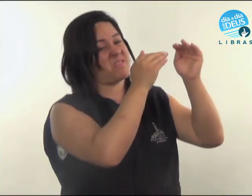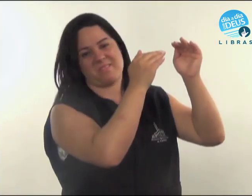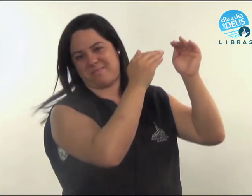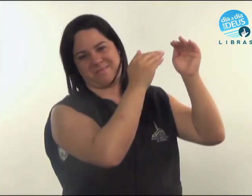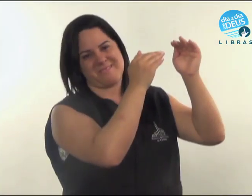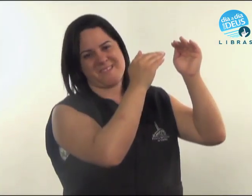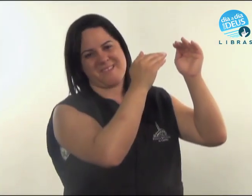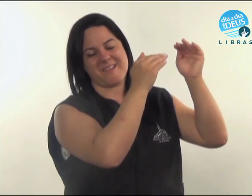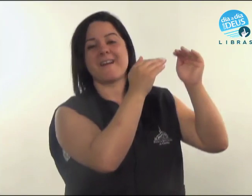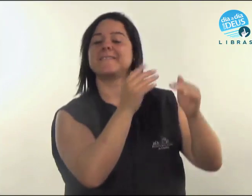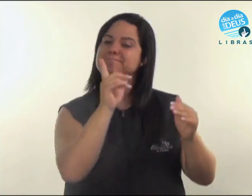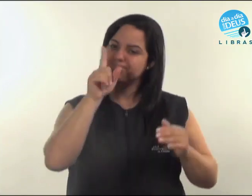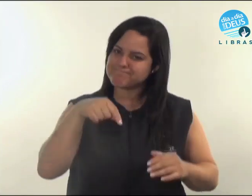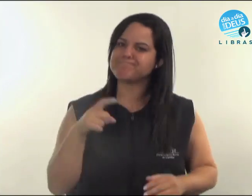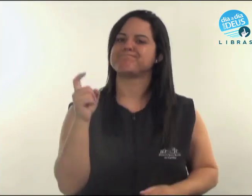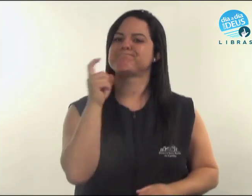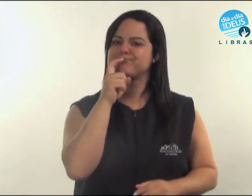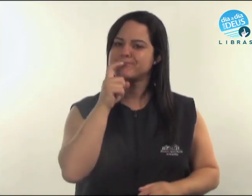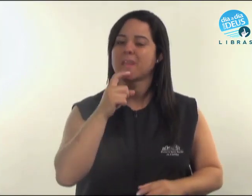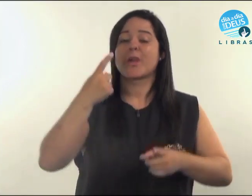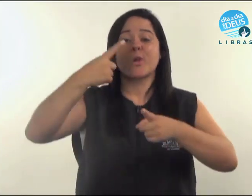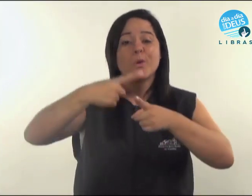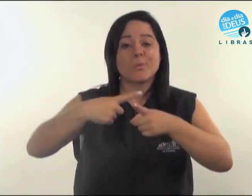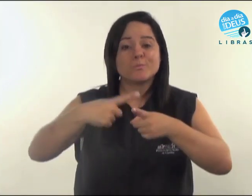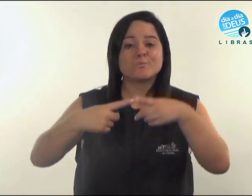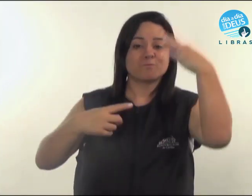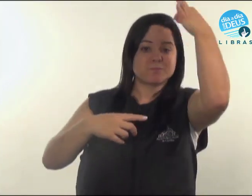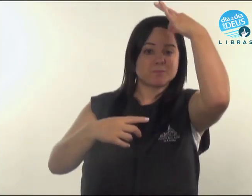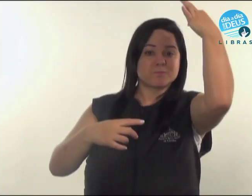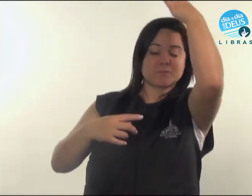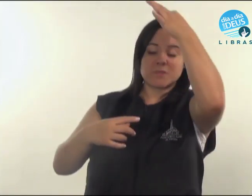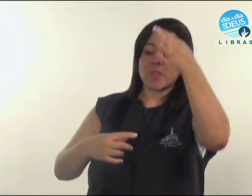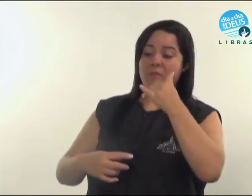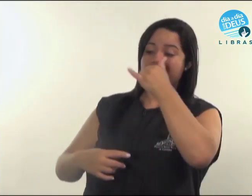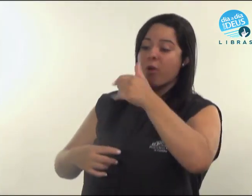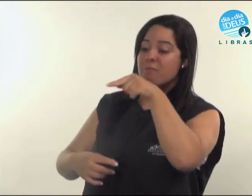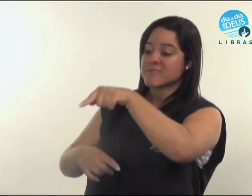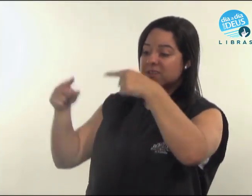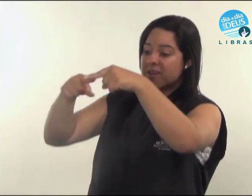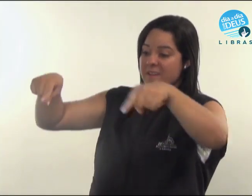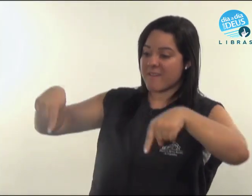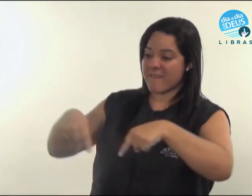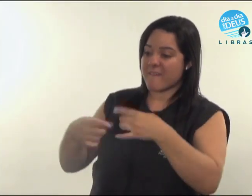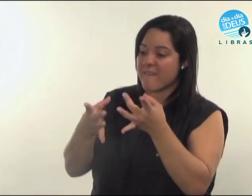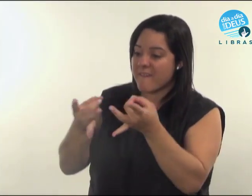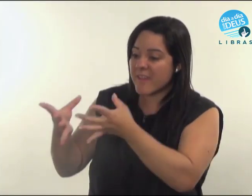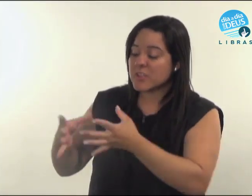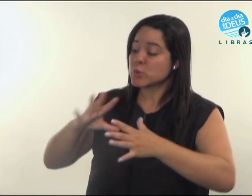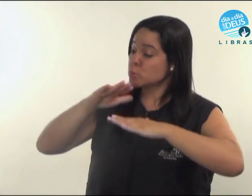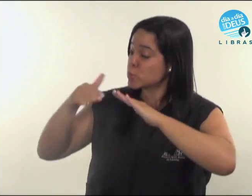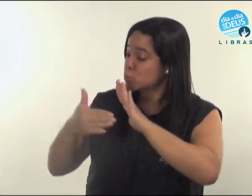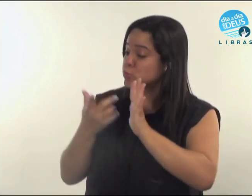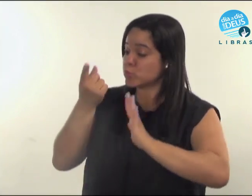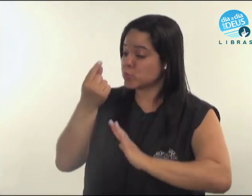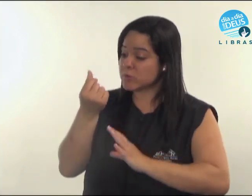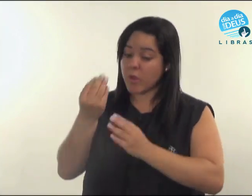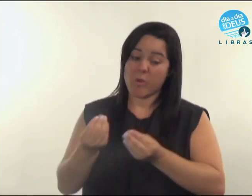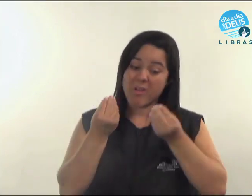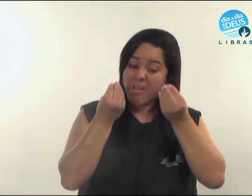havia mandado Ananias vender a sua propriedade e dar tudo. Ele podia ouvir ou não ouvir o Espírito Santo.